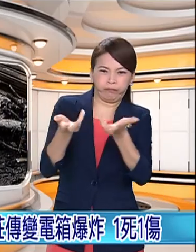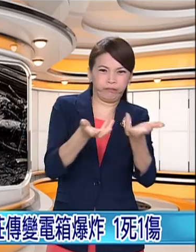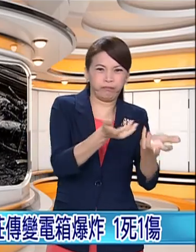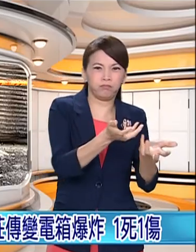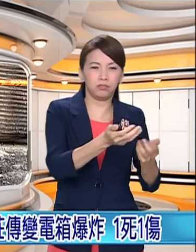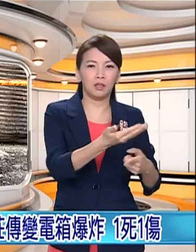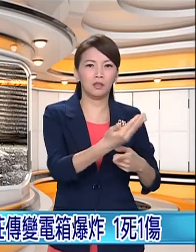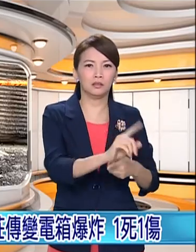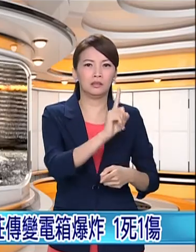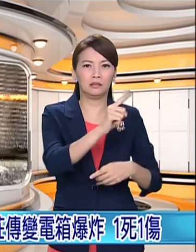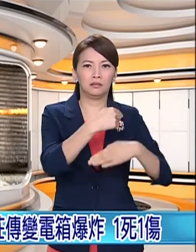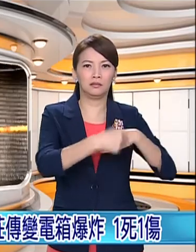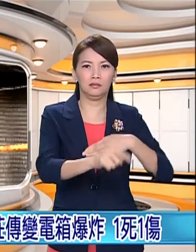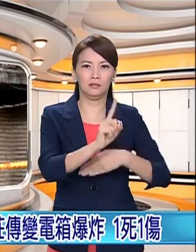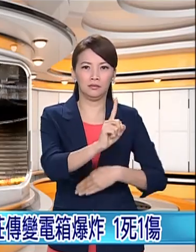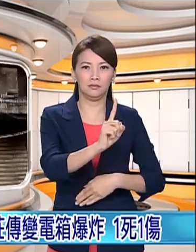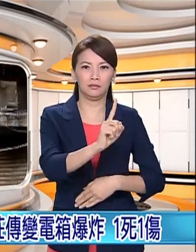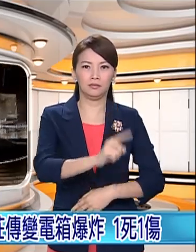宅，造成一死一伤。